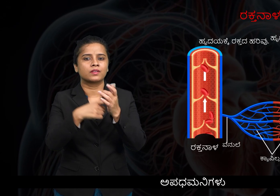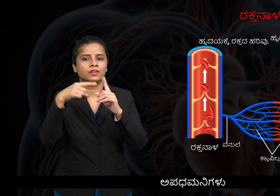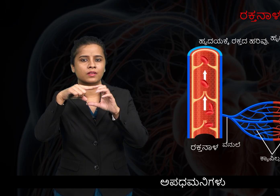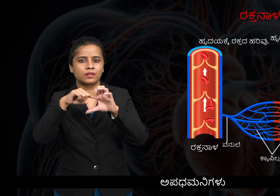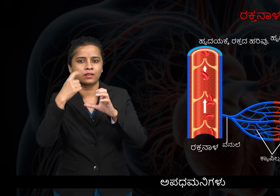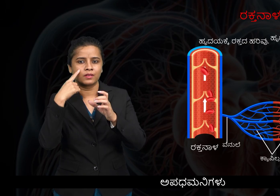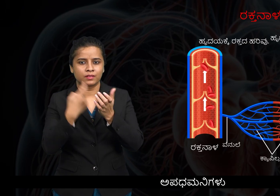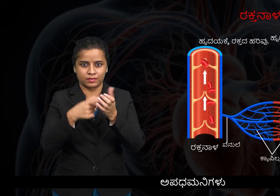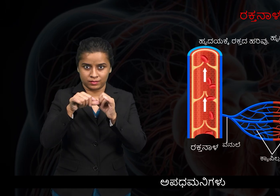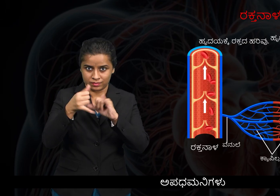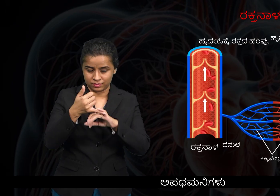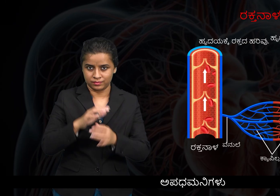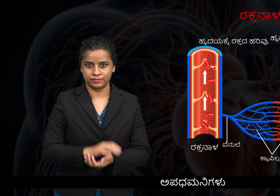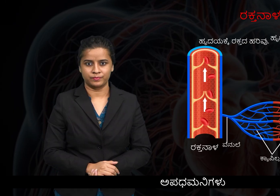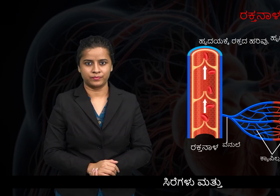ಅಪಧಮನಿಗಳು,